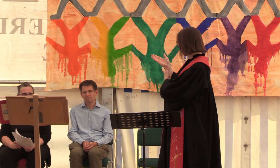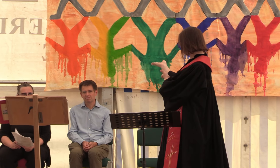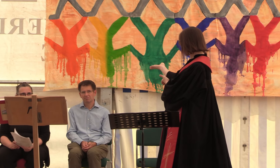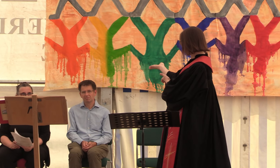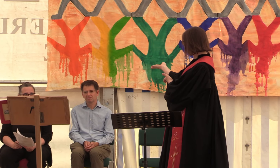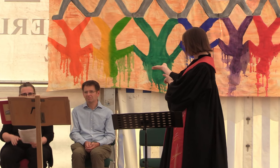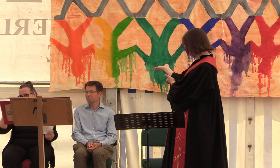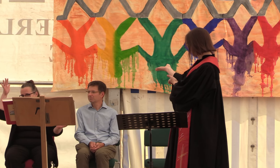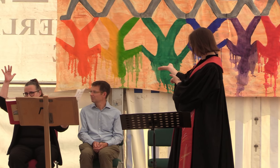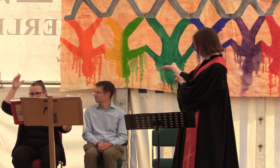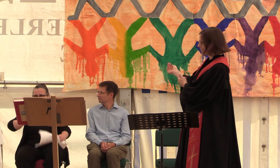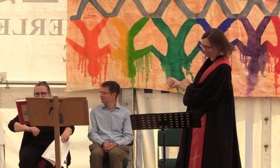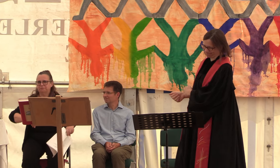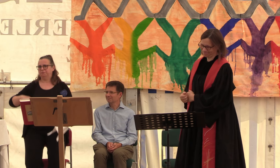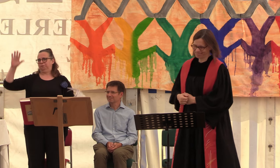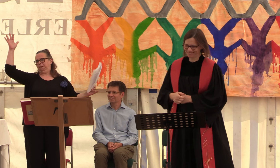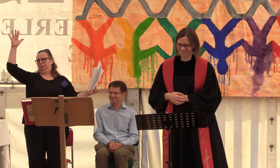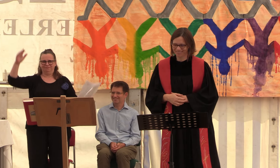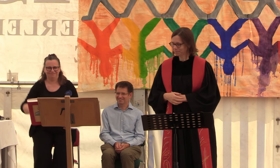mit meiner Kollegin Ligi Schmidt.